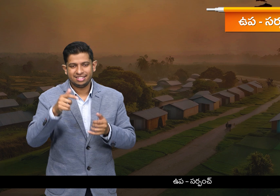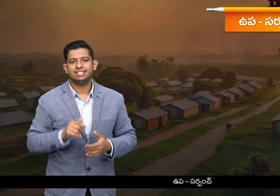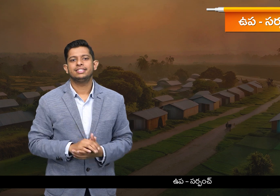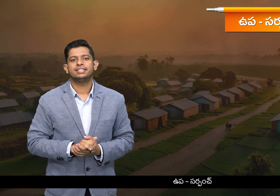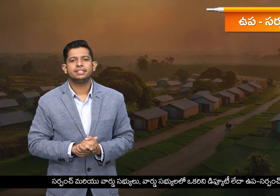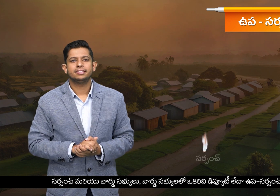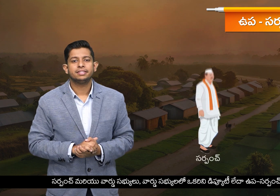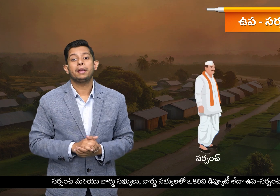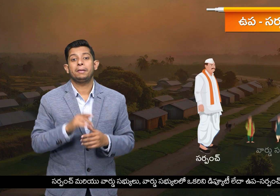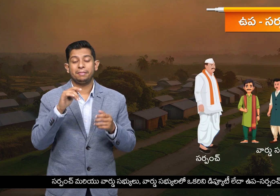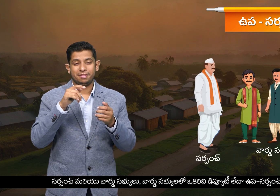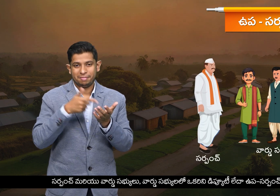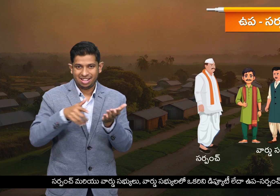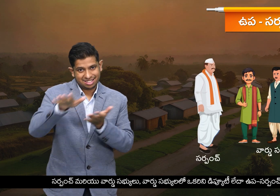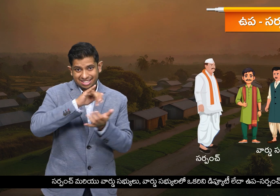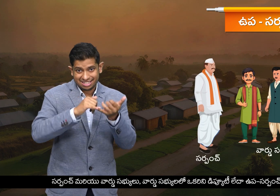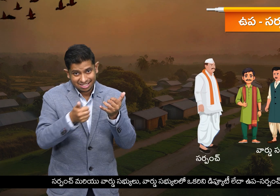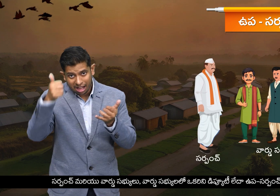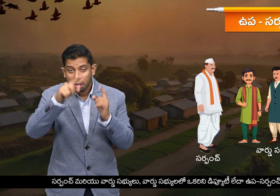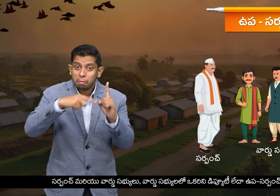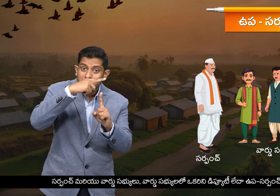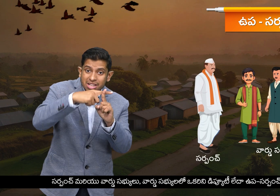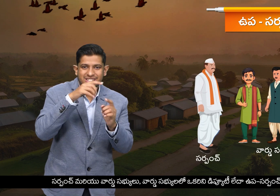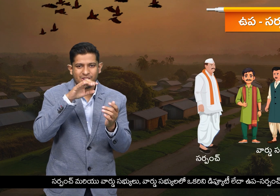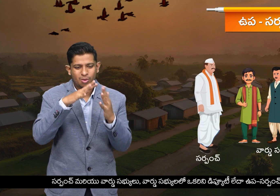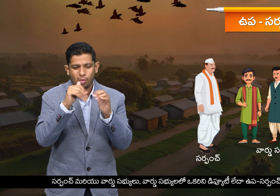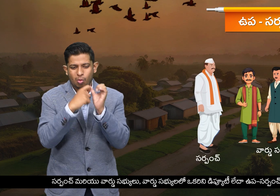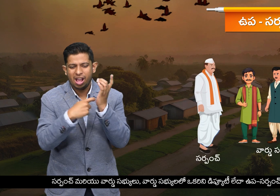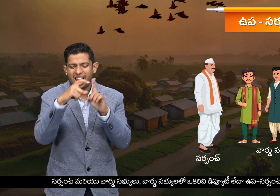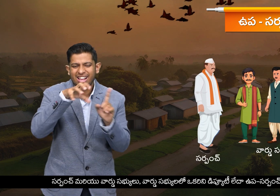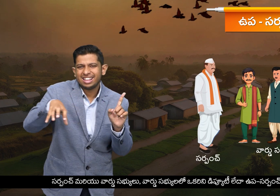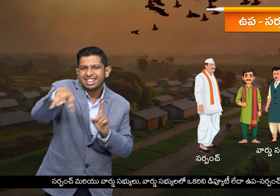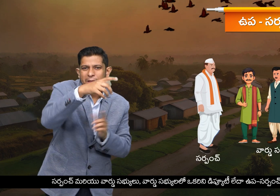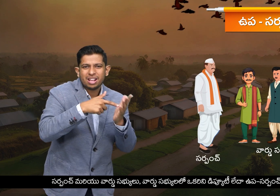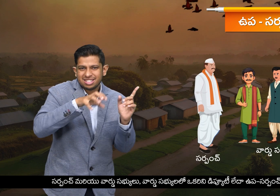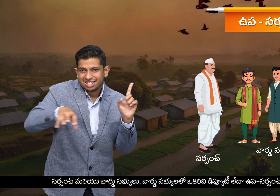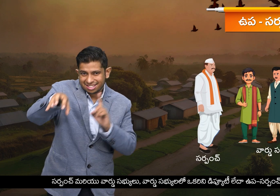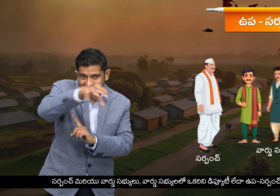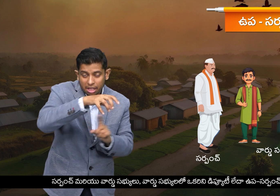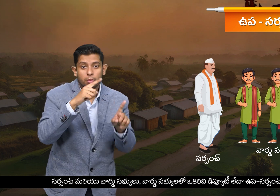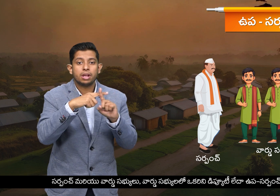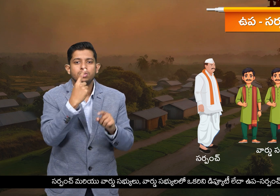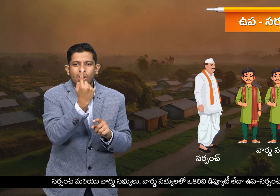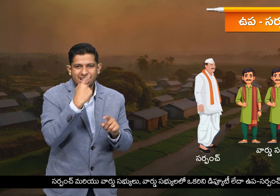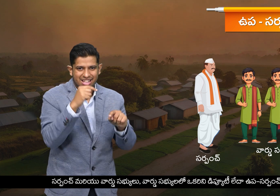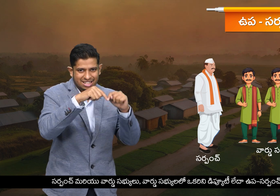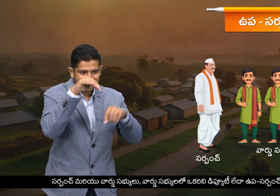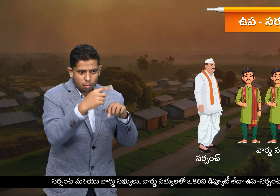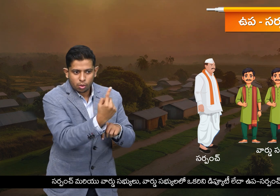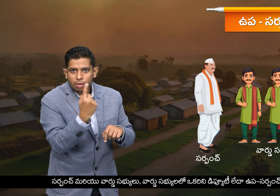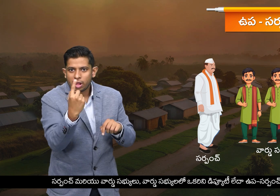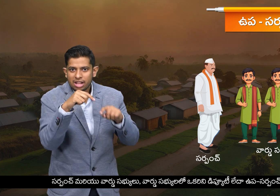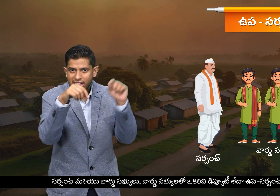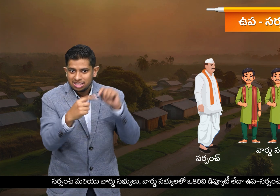సర్పంచ్ మరియు వార్డు సభ్యులు వార్డు సభ్యులలో ఒకరిని డిప్యూటీ లేదా ఉప సర్పంచ్గా